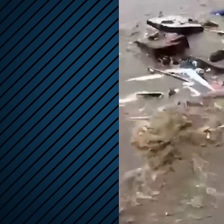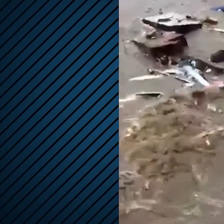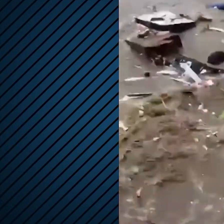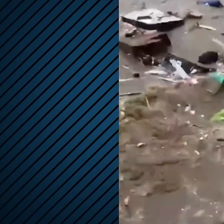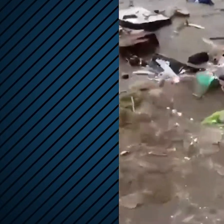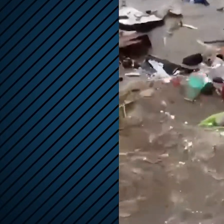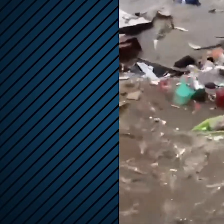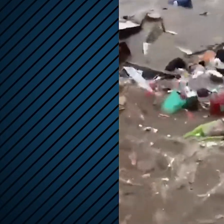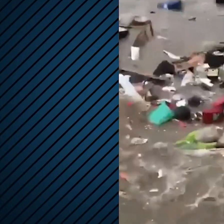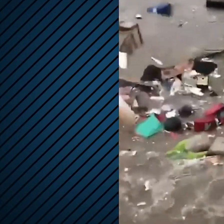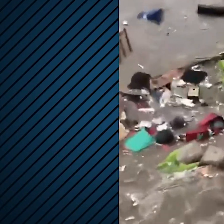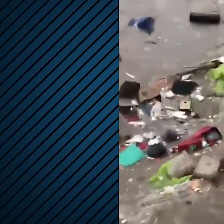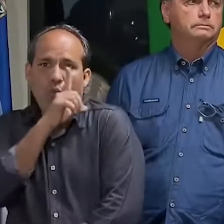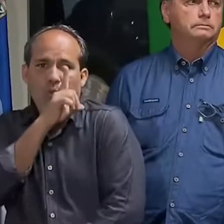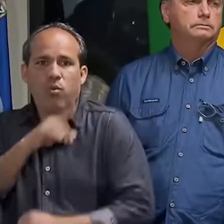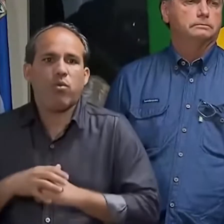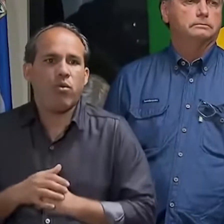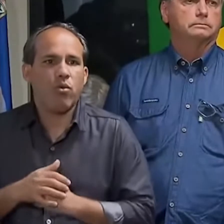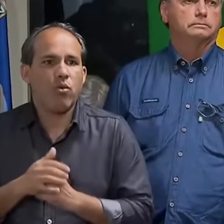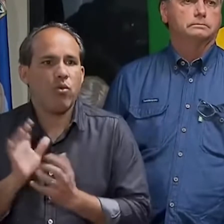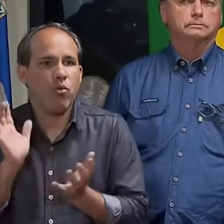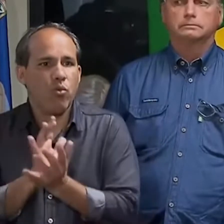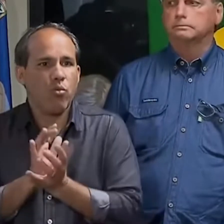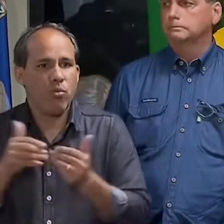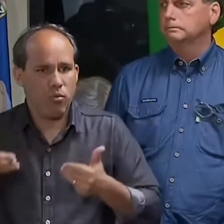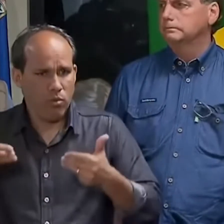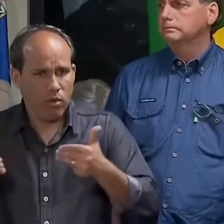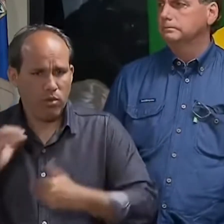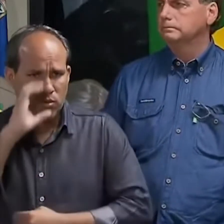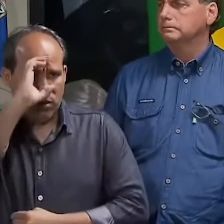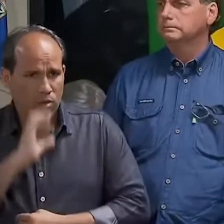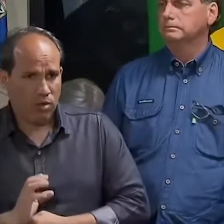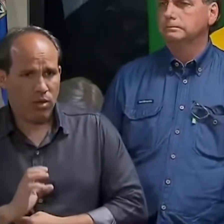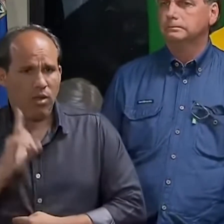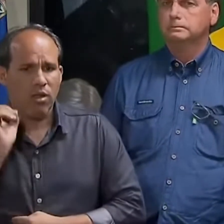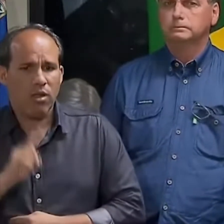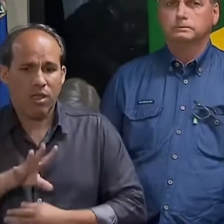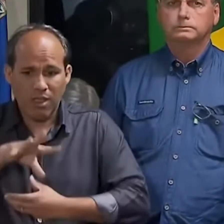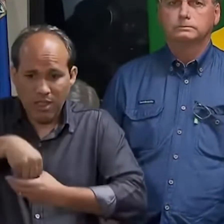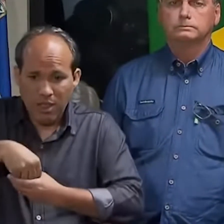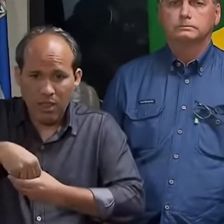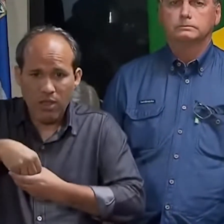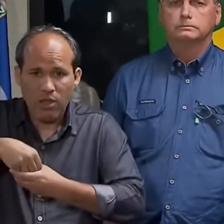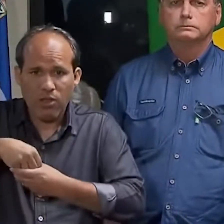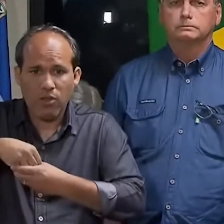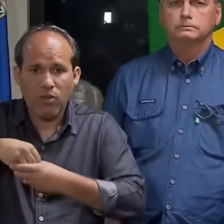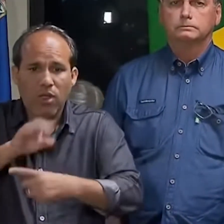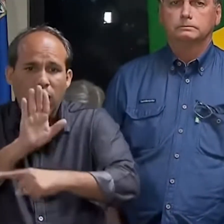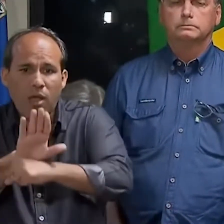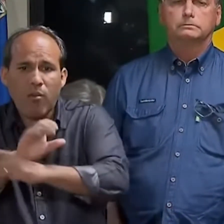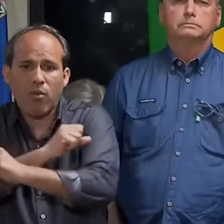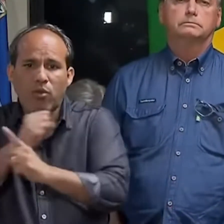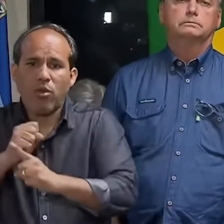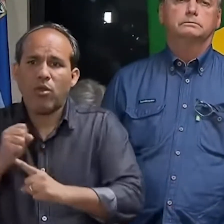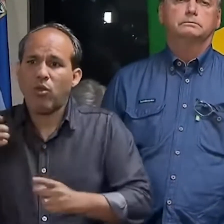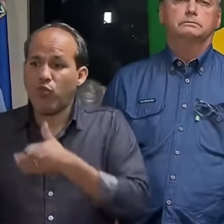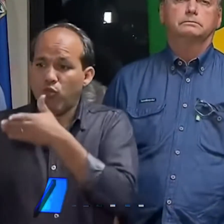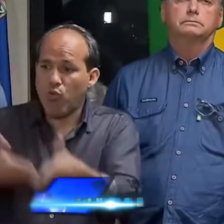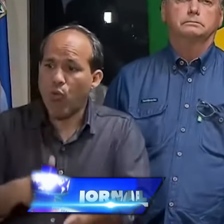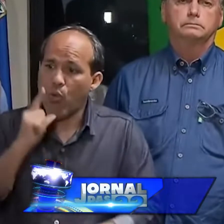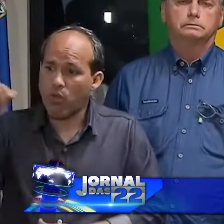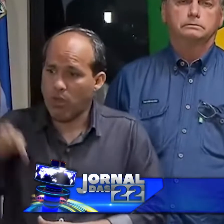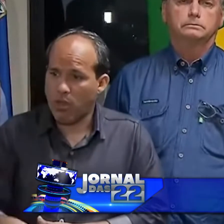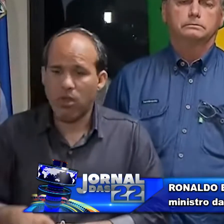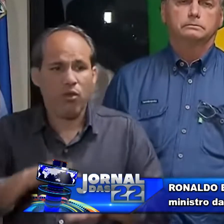a equipe do Ministério da Cidadania que corresponde a parte de assistência social está aqui desde ontem